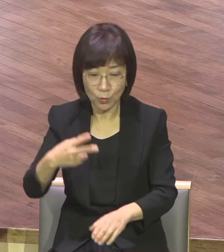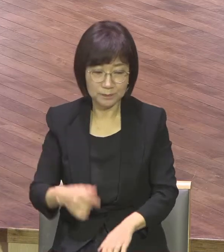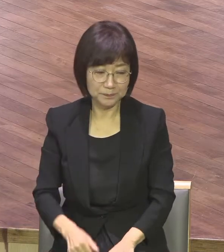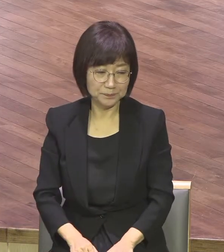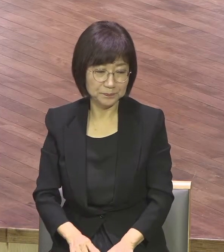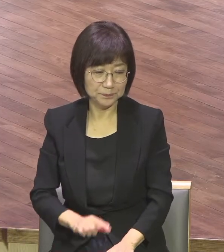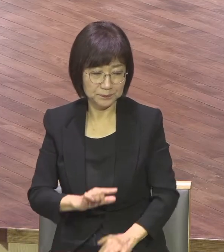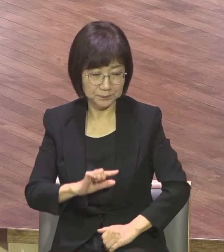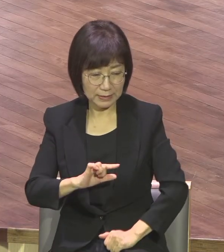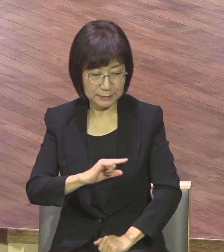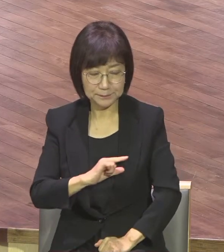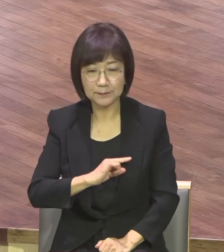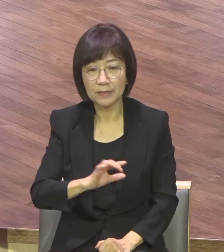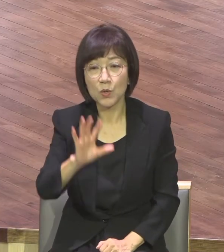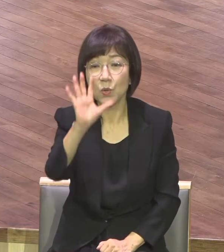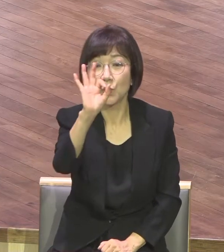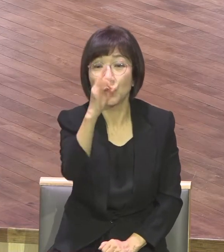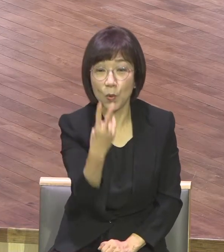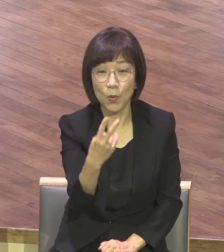말씀 불순종하다가 물고기